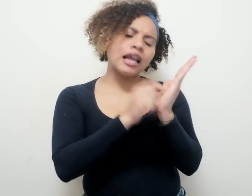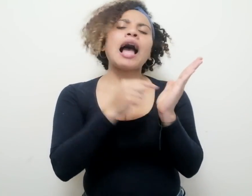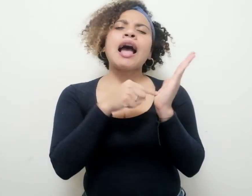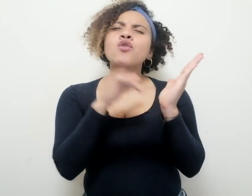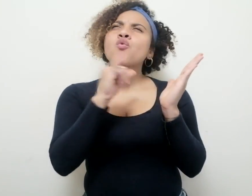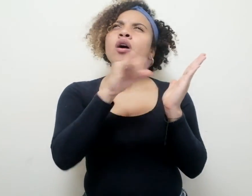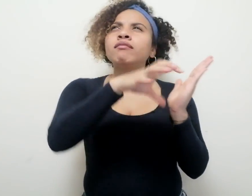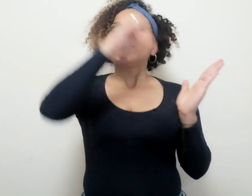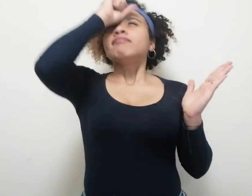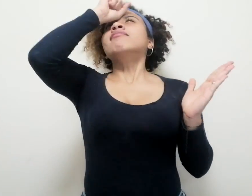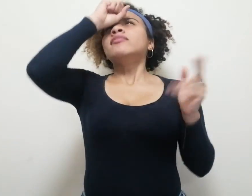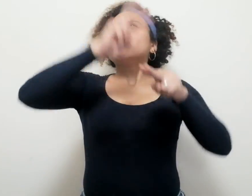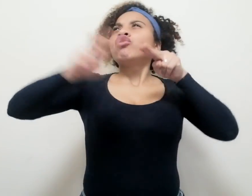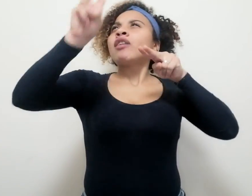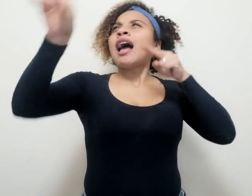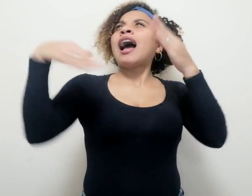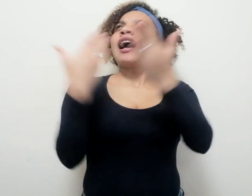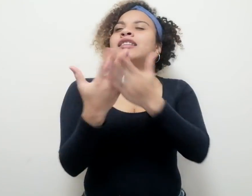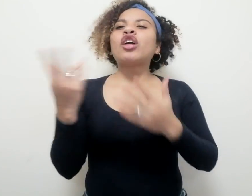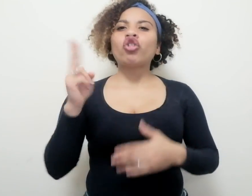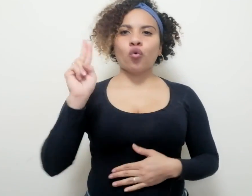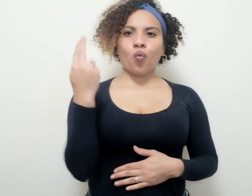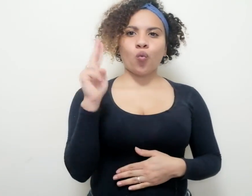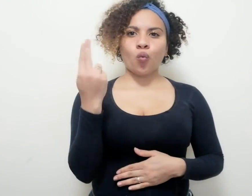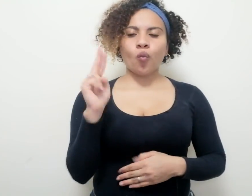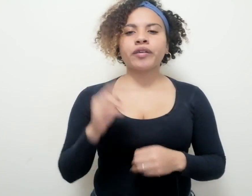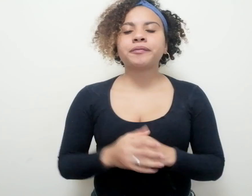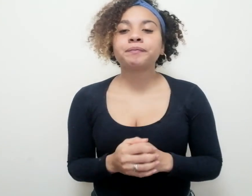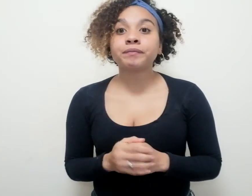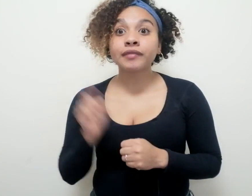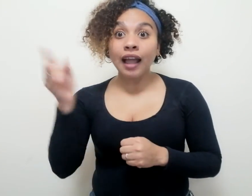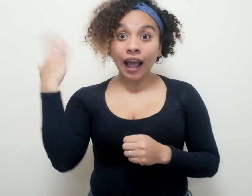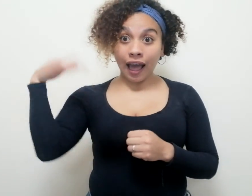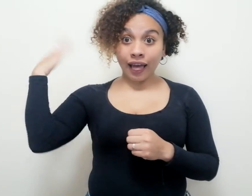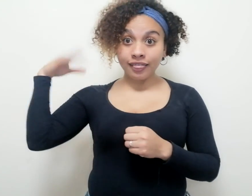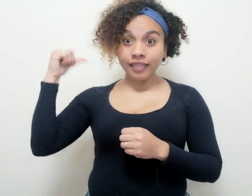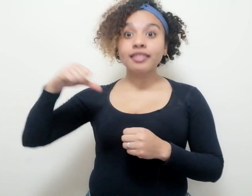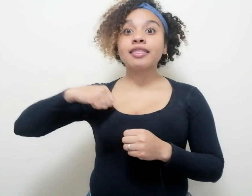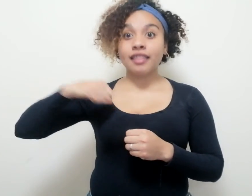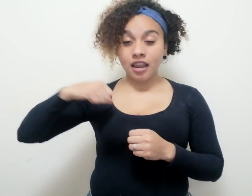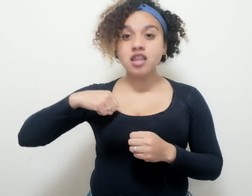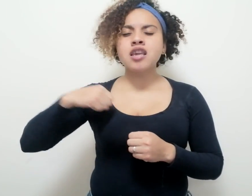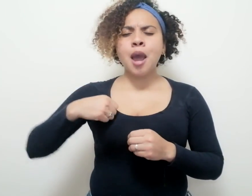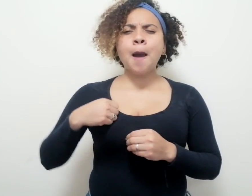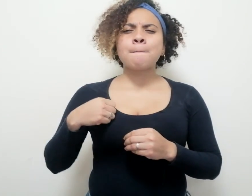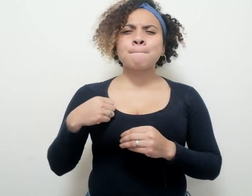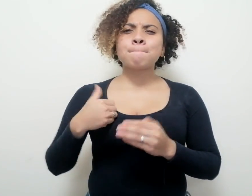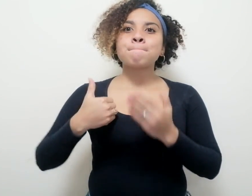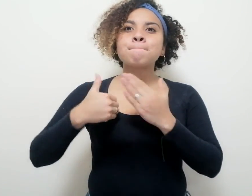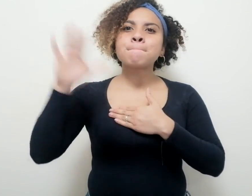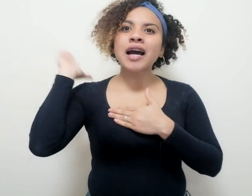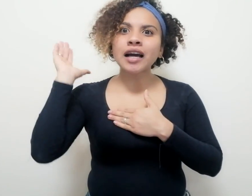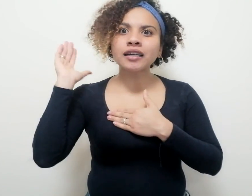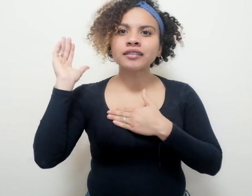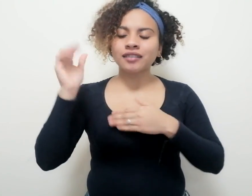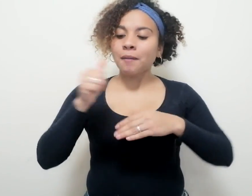el Monserrate hasta Uruguay, que antes tenía mar, puerto y un